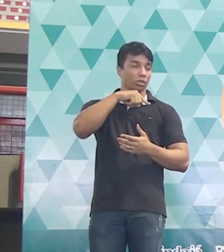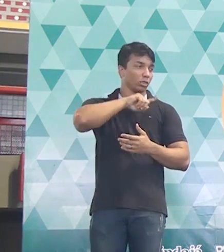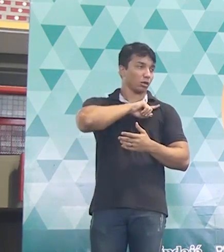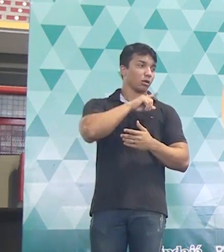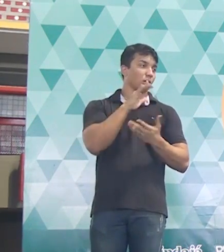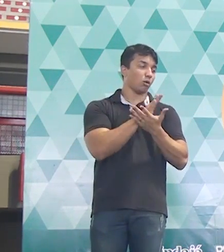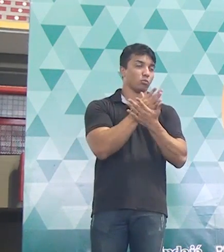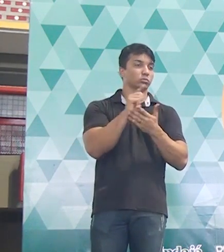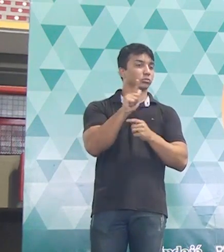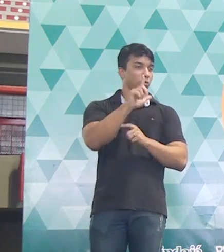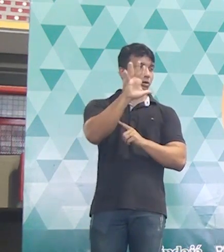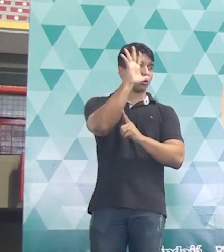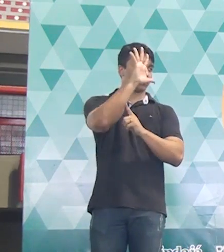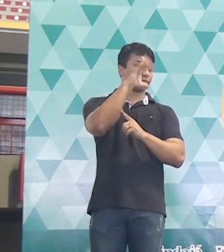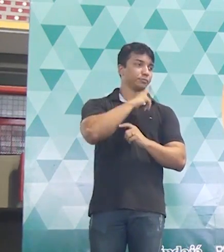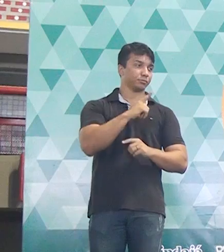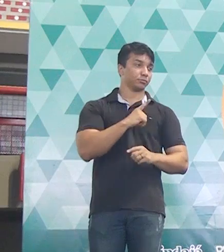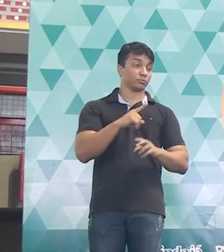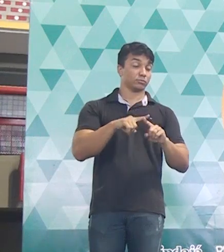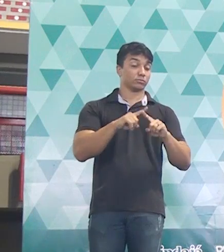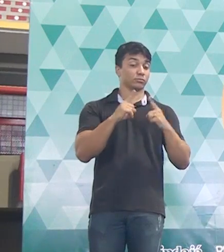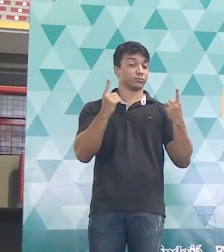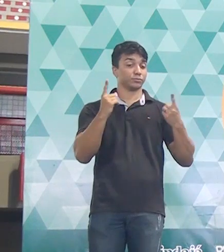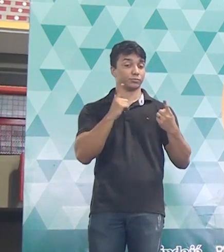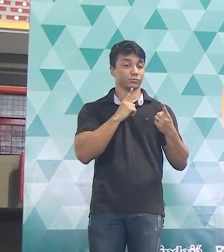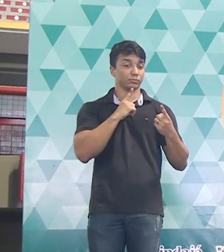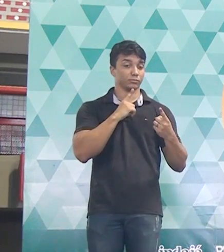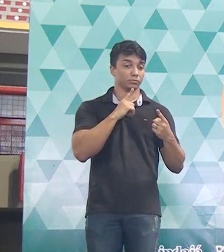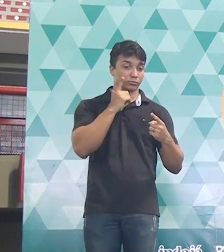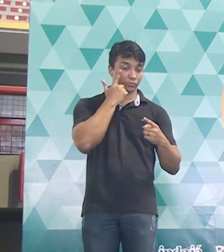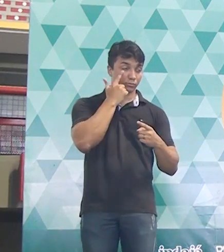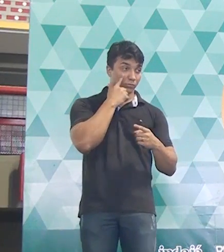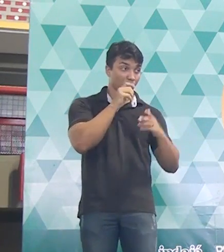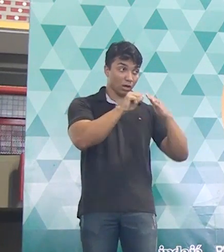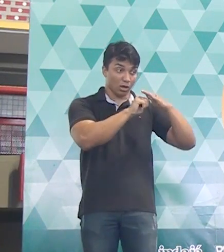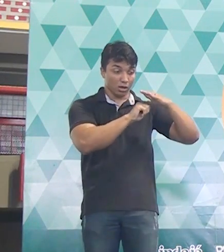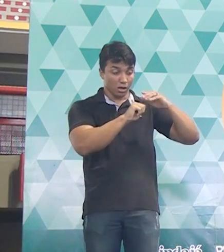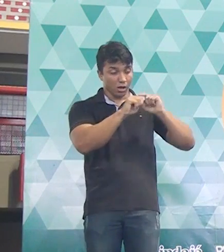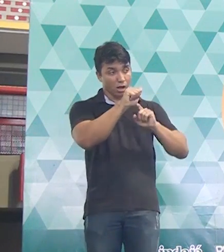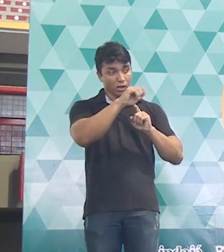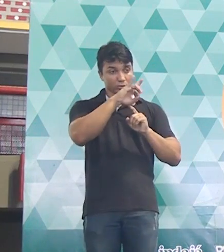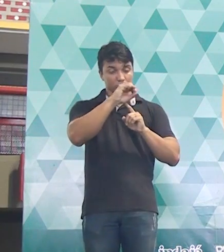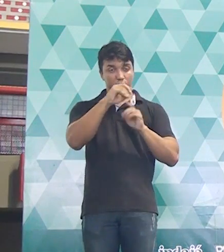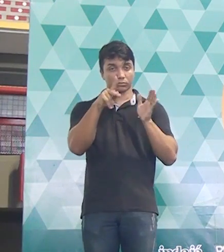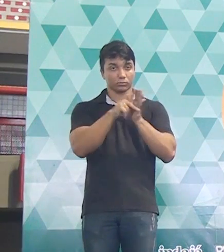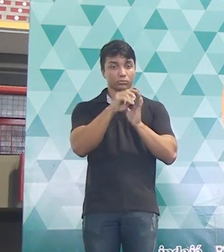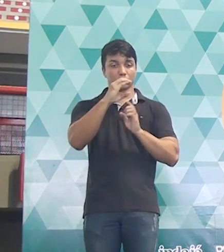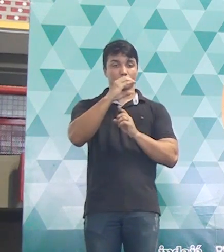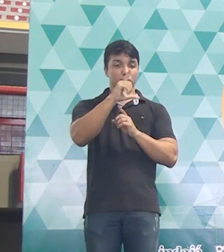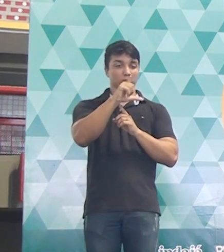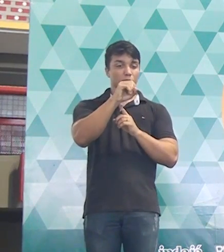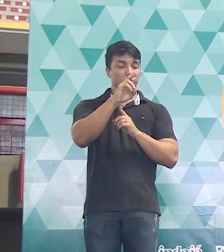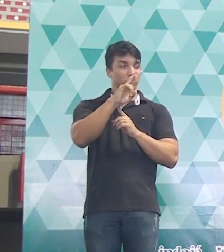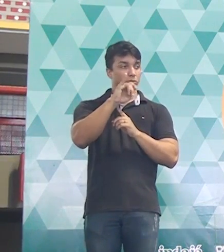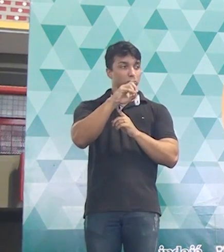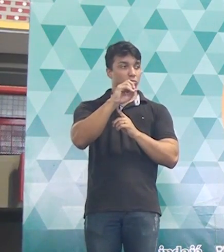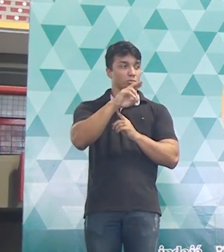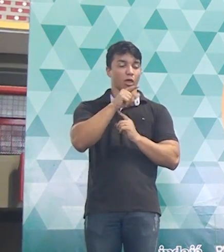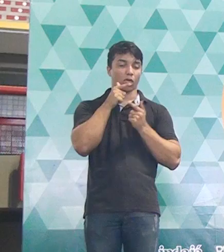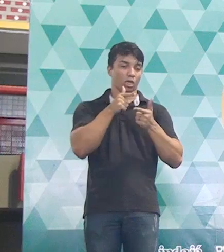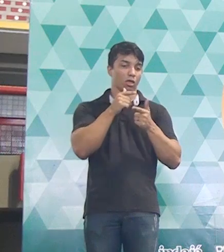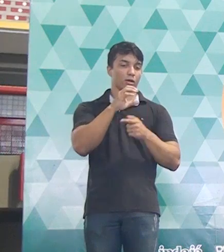alguns gases. Mas assim, tem o ácido clorídrico, que é chamado ácido